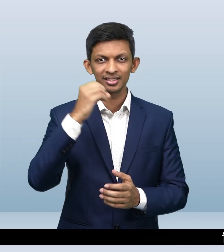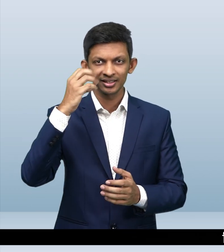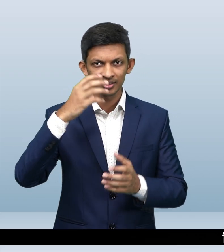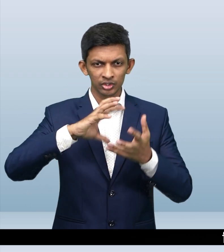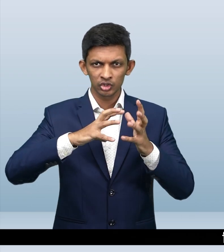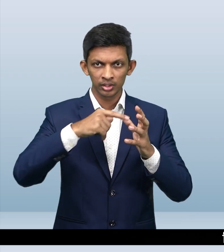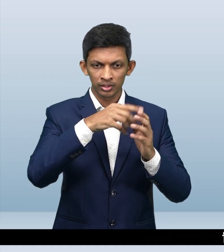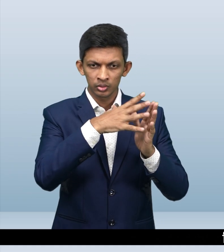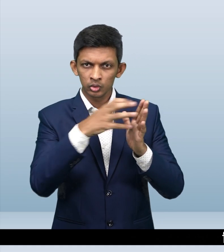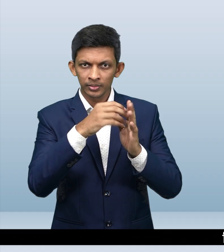विद्युत चुंबकीय प्रेरण